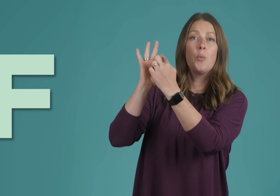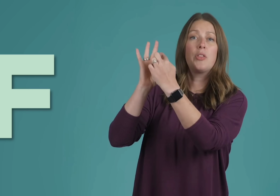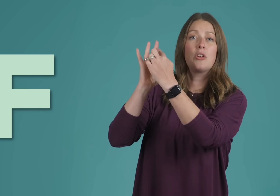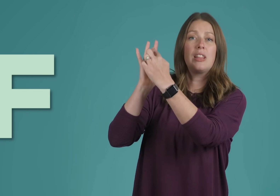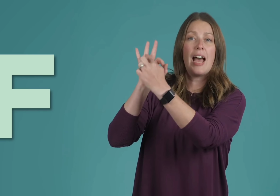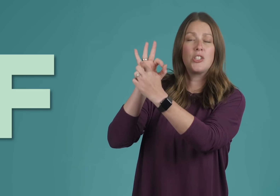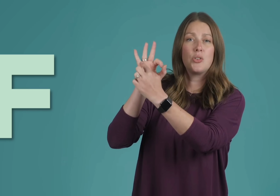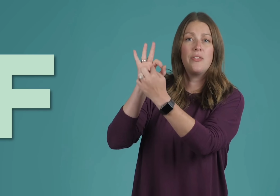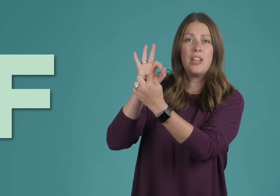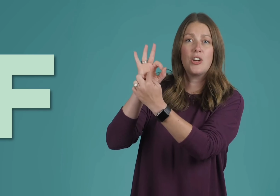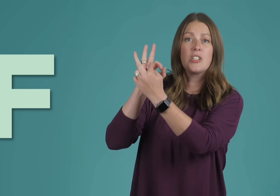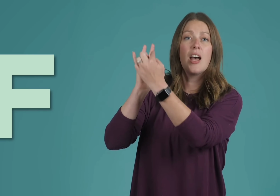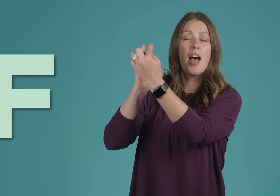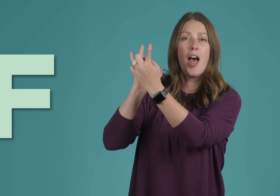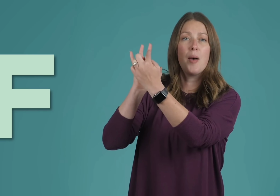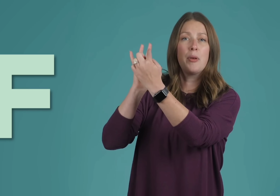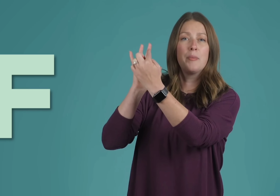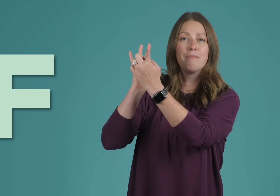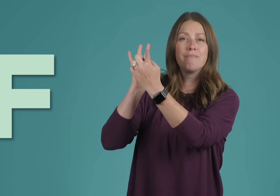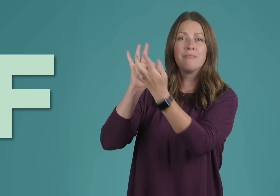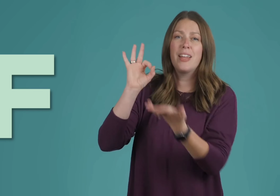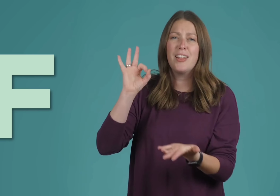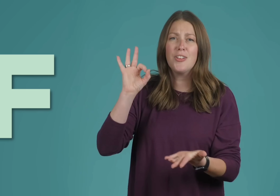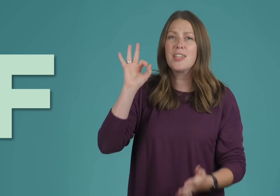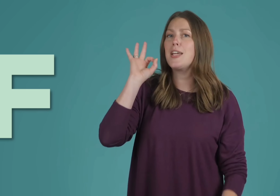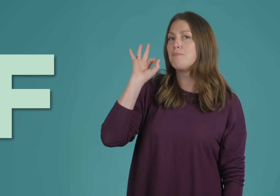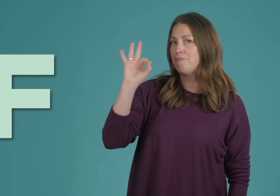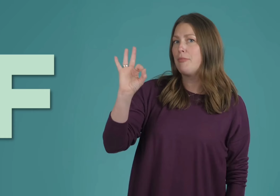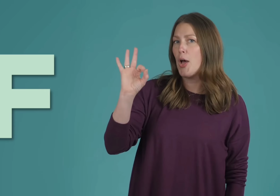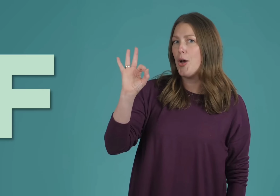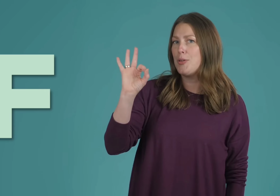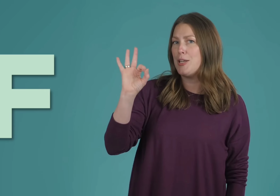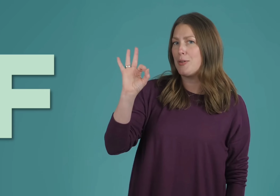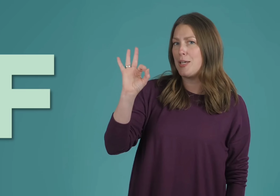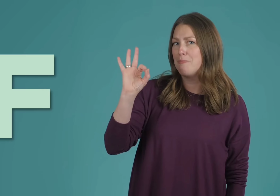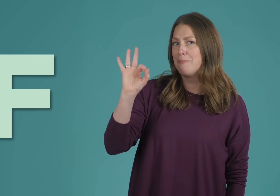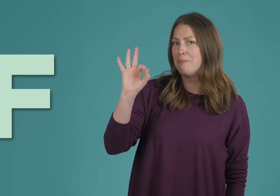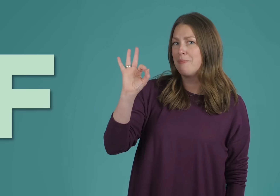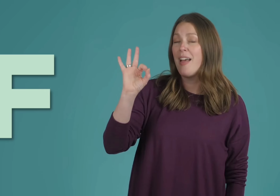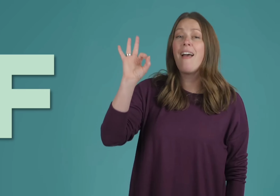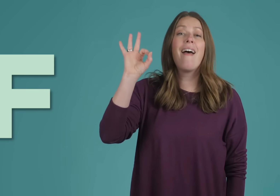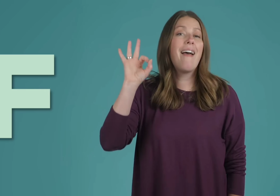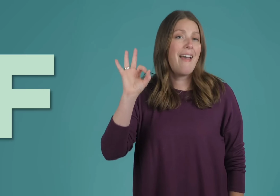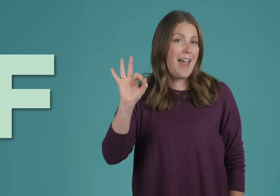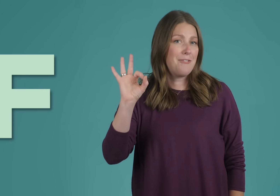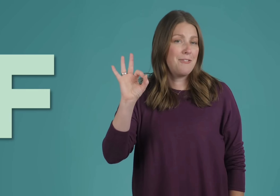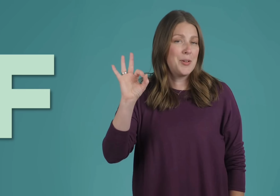F bó ṣe máa rí nìyẹn bí fan. F. Lẹ́tà F.